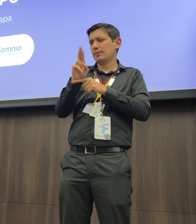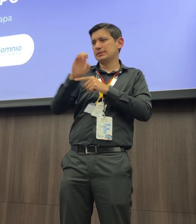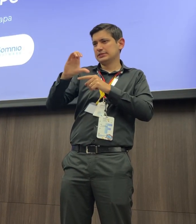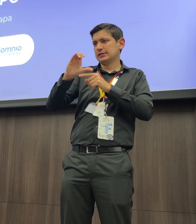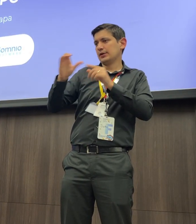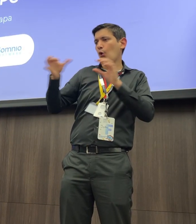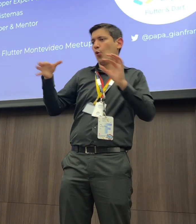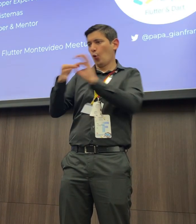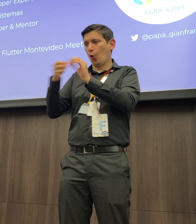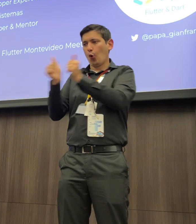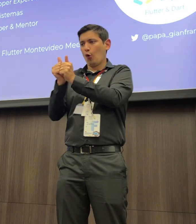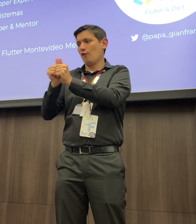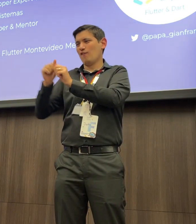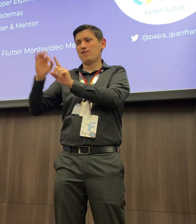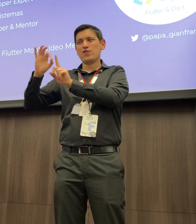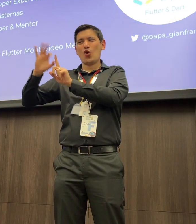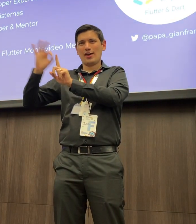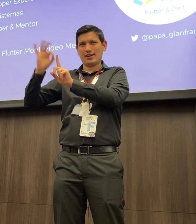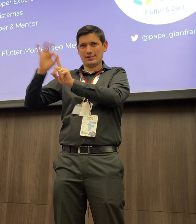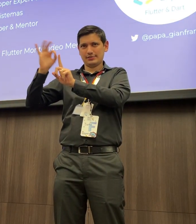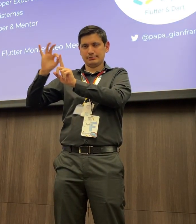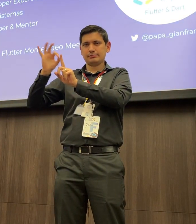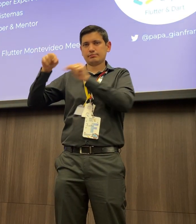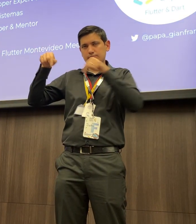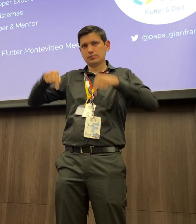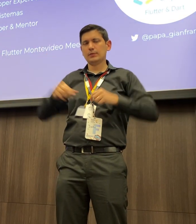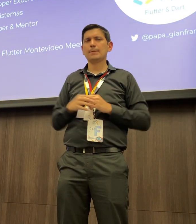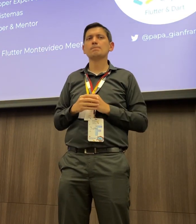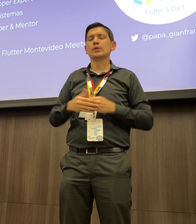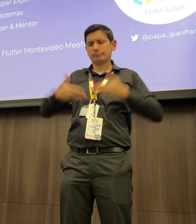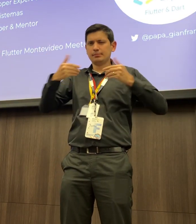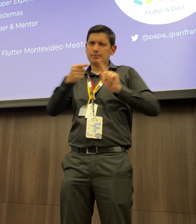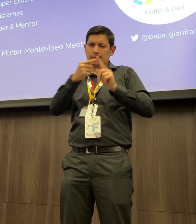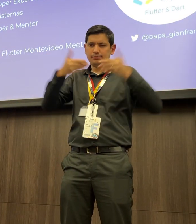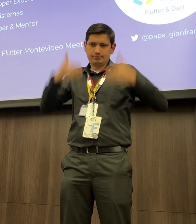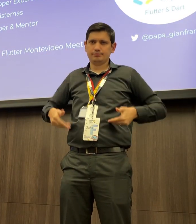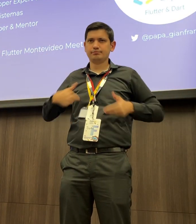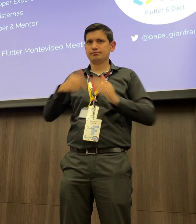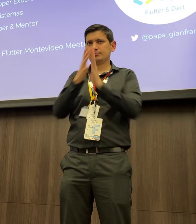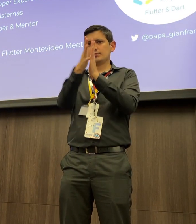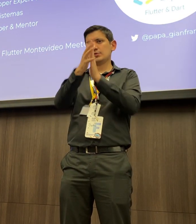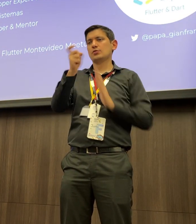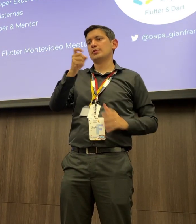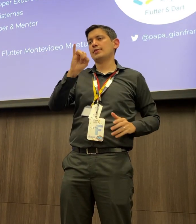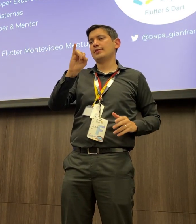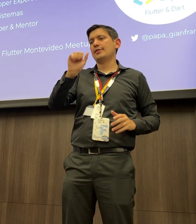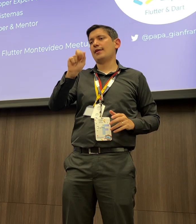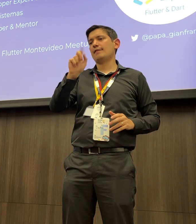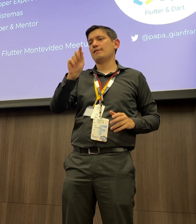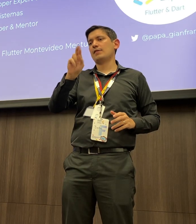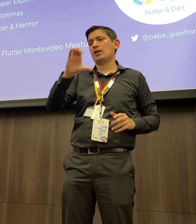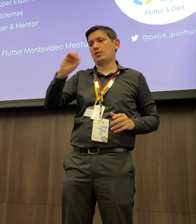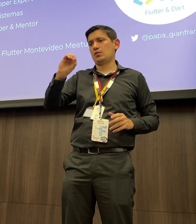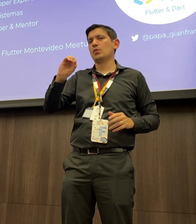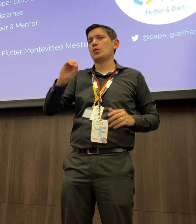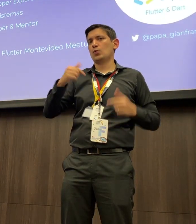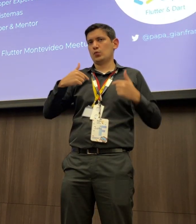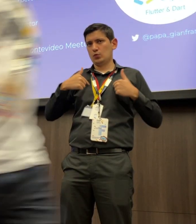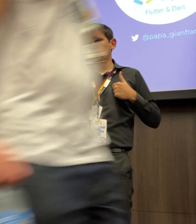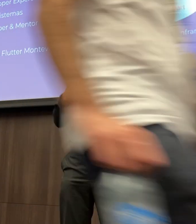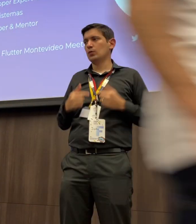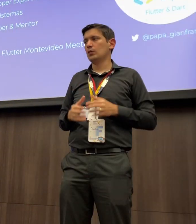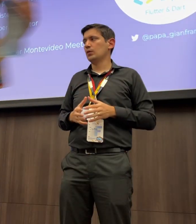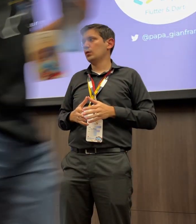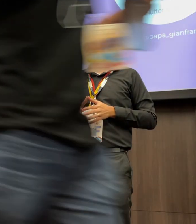hoy. Así que, bueno, primero que nada, un poco sobre mí. Yo soy Gianfranco Papa, soy CTO y co-founder